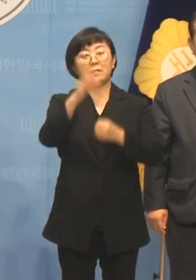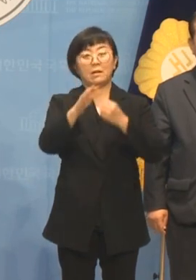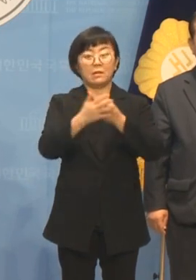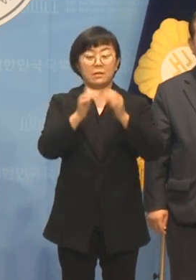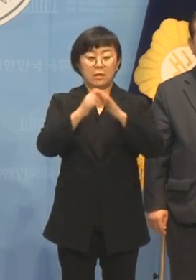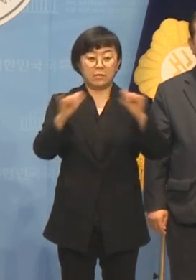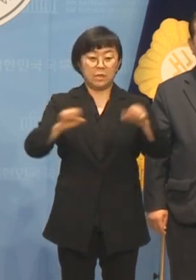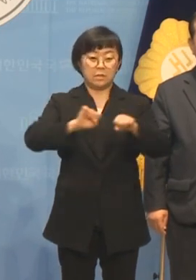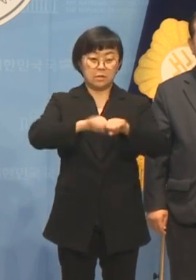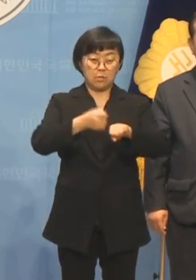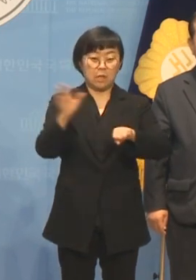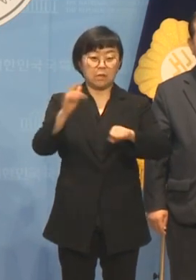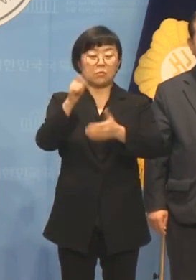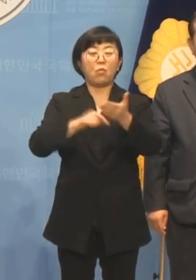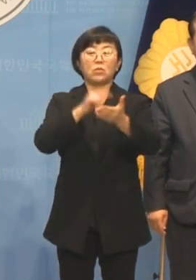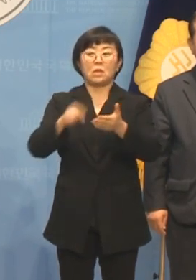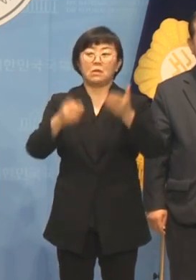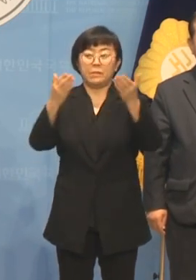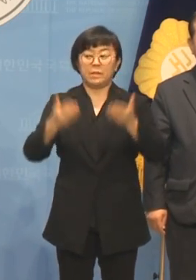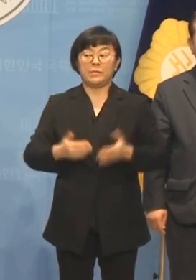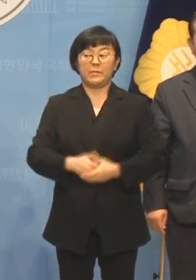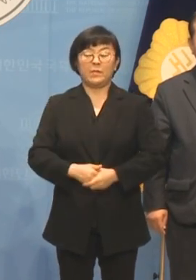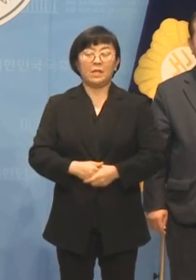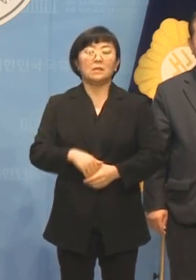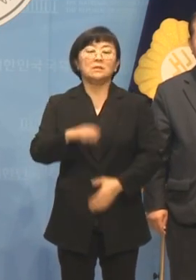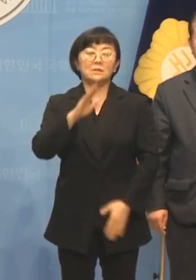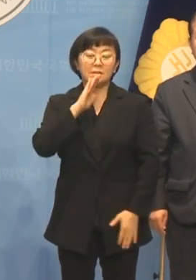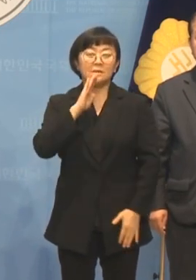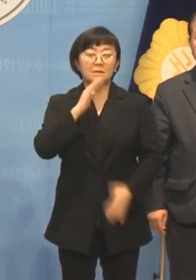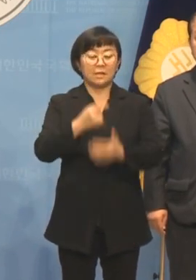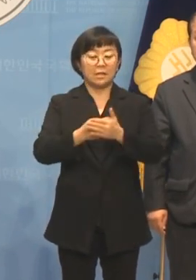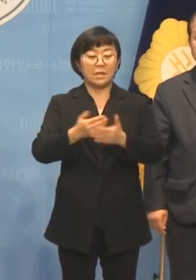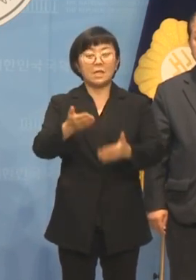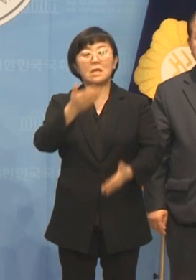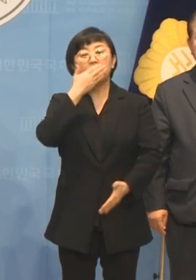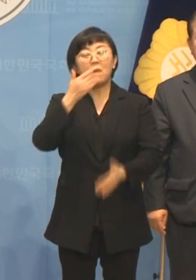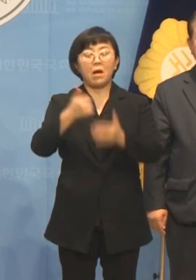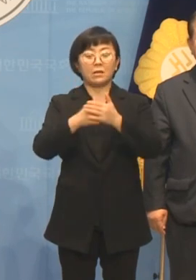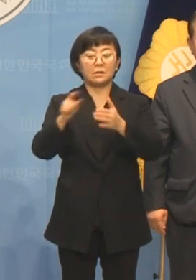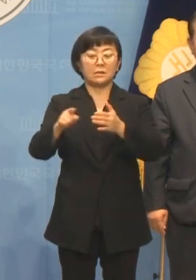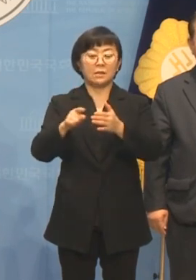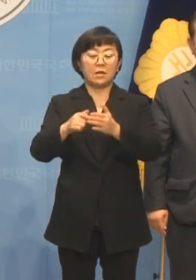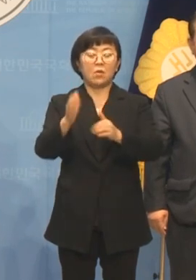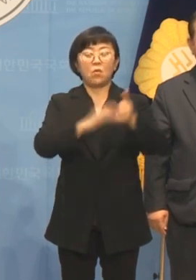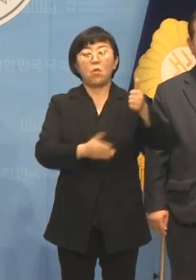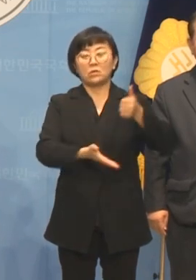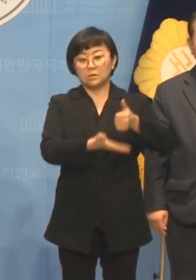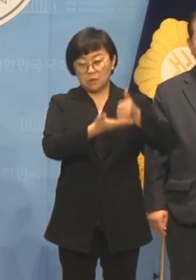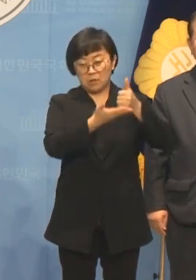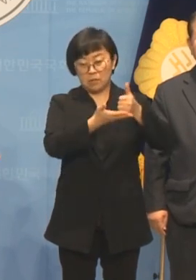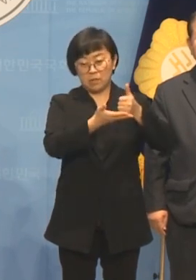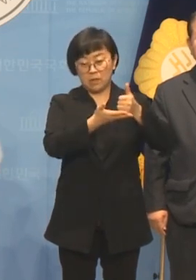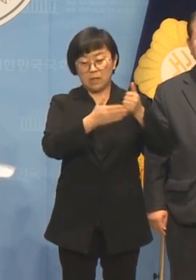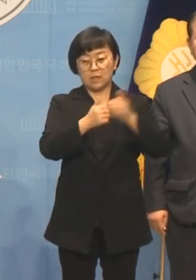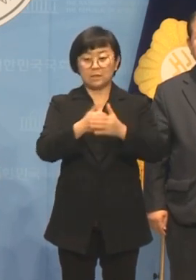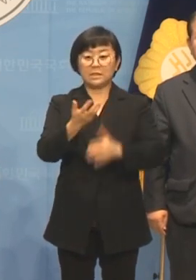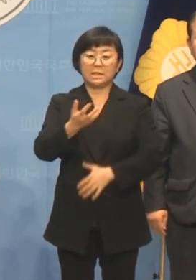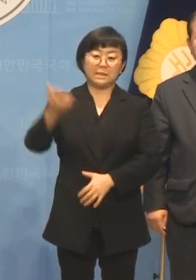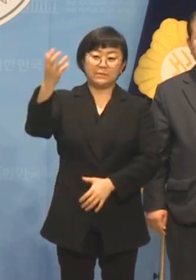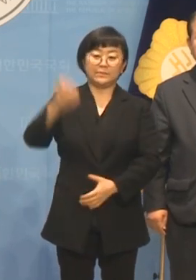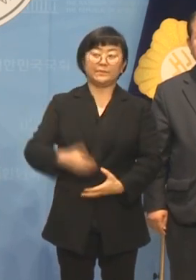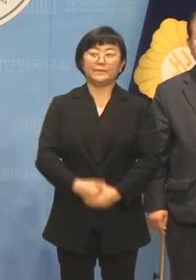인사들이 처벌이 아닌 보상을 받았습니다. 그야말로 입틀막 정권의 입틀막 공천, 입틀막